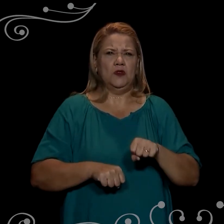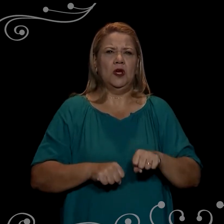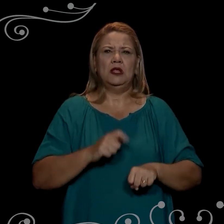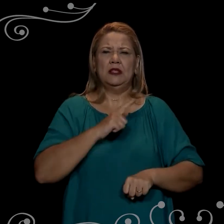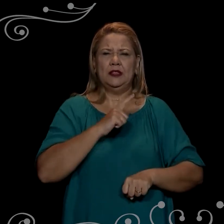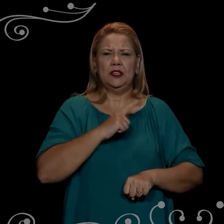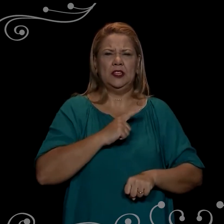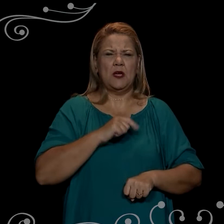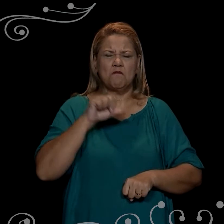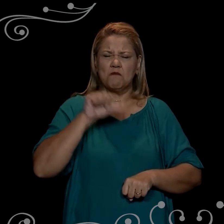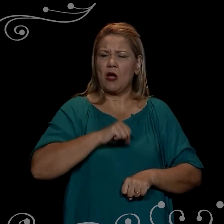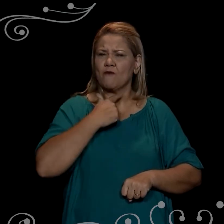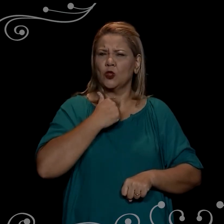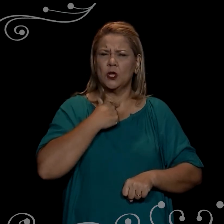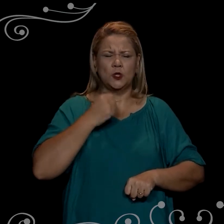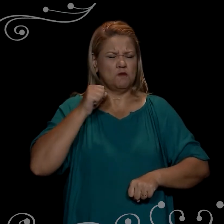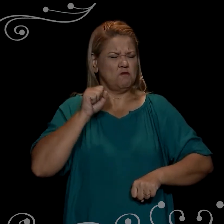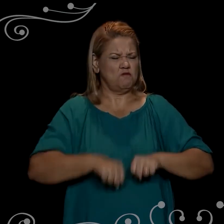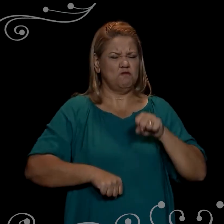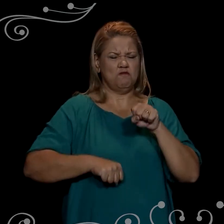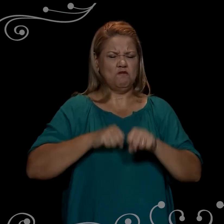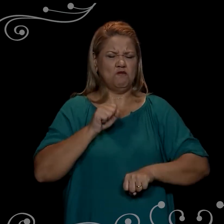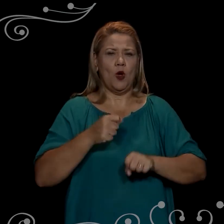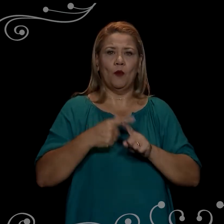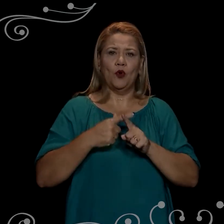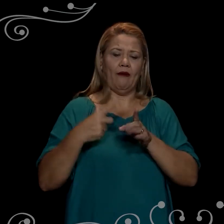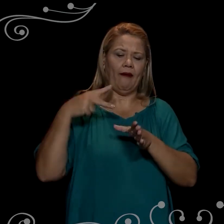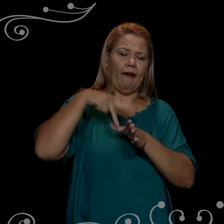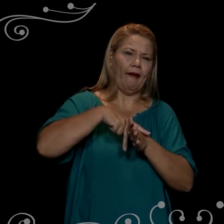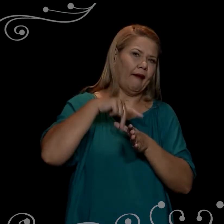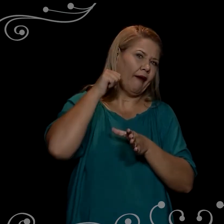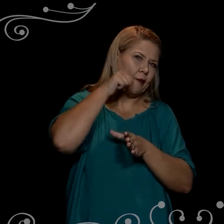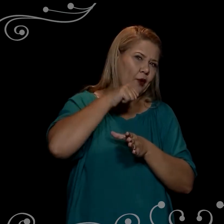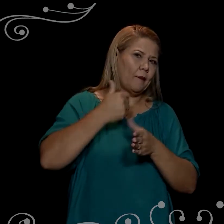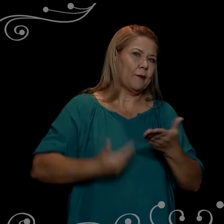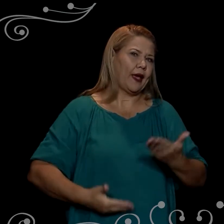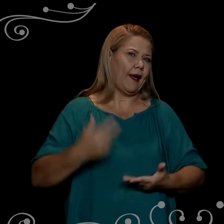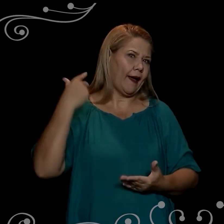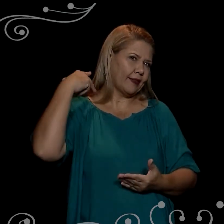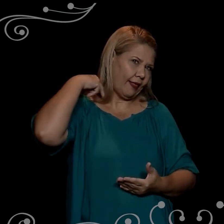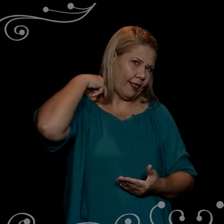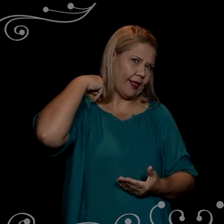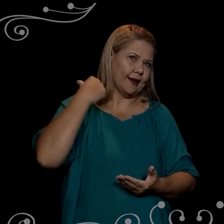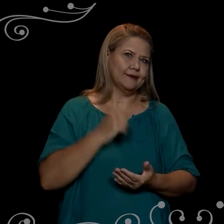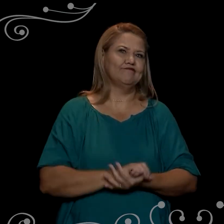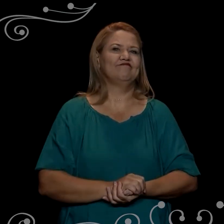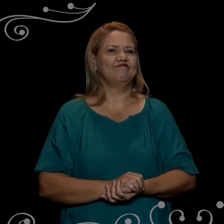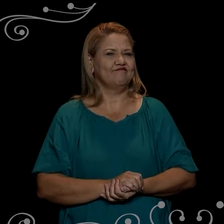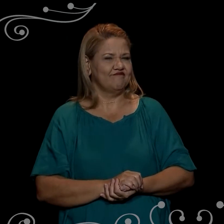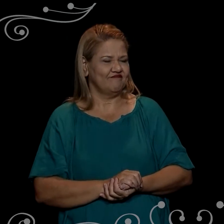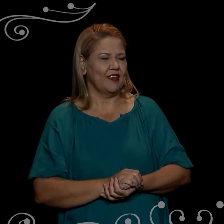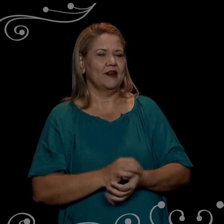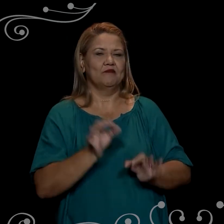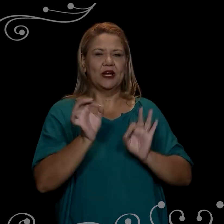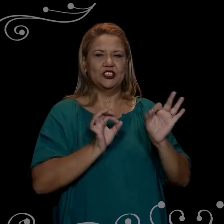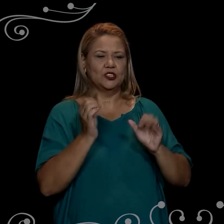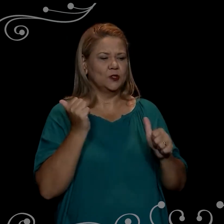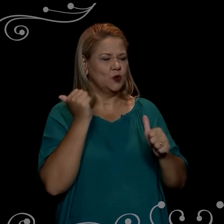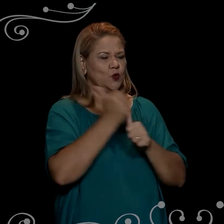má vontade, carregando a dama traiçoeira que planejava tomar o lugar da princesa e se